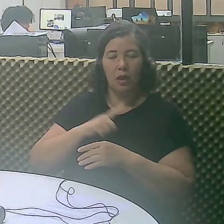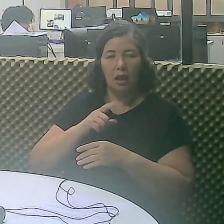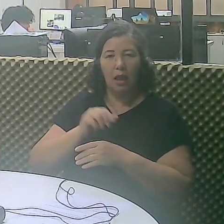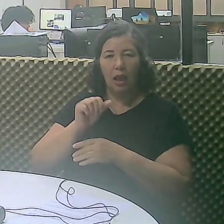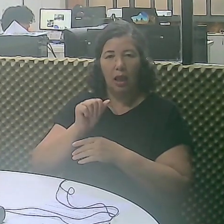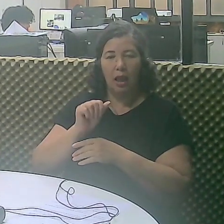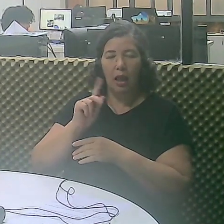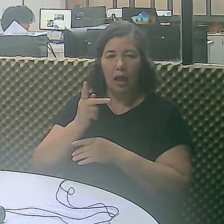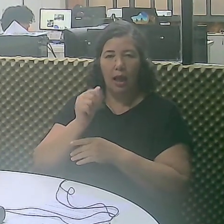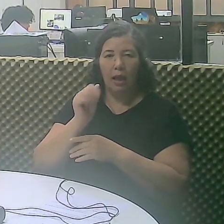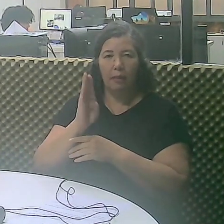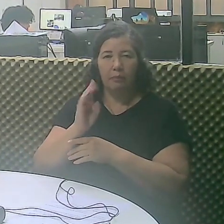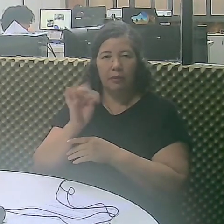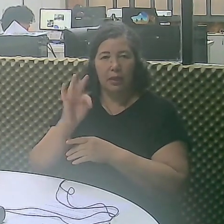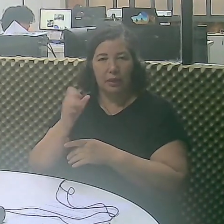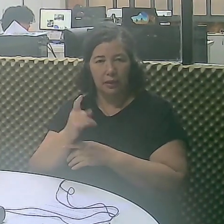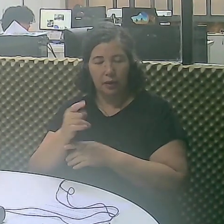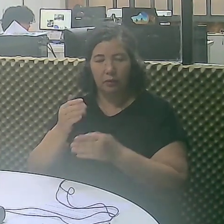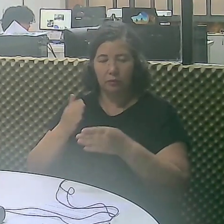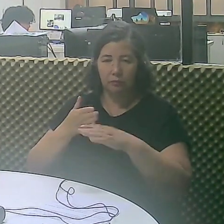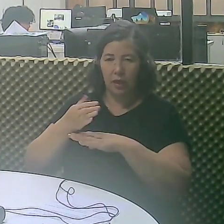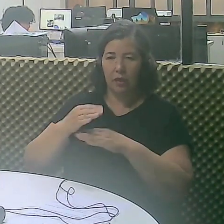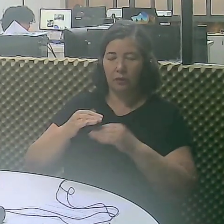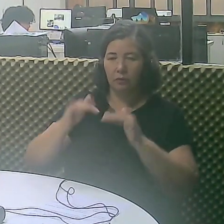no formulário de agendamento.